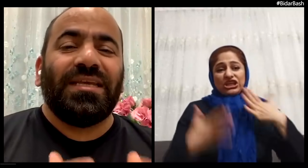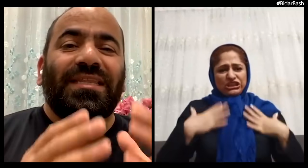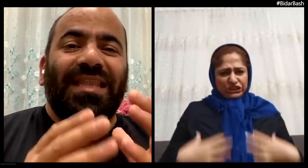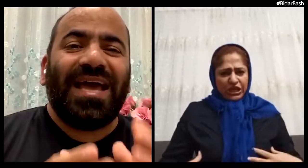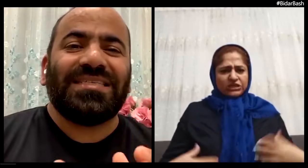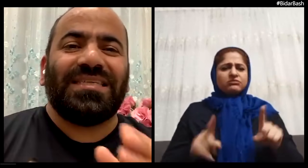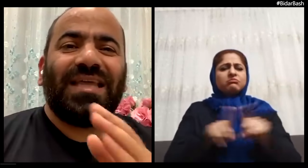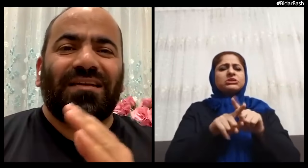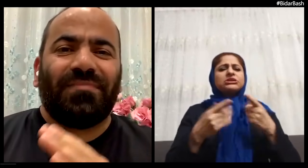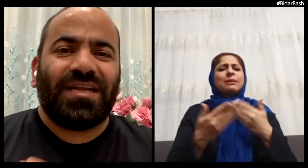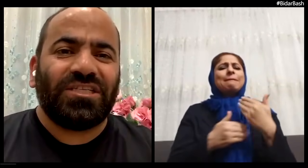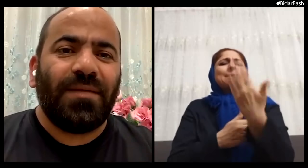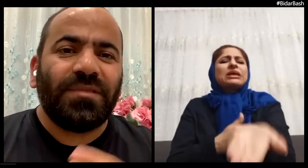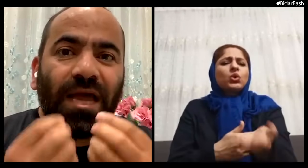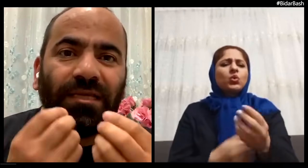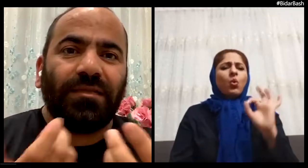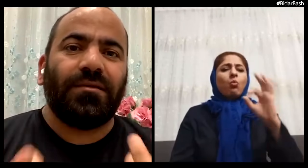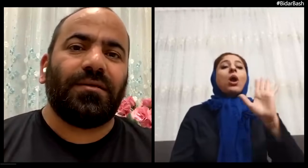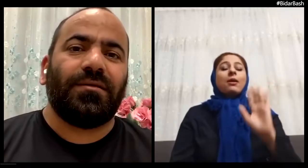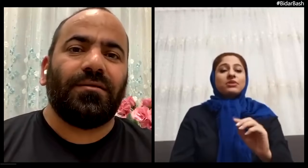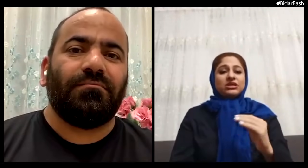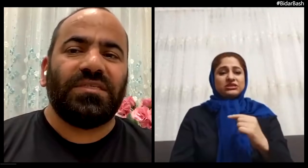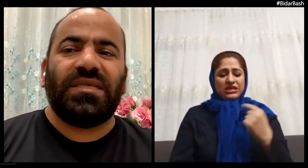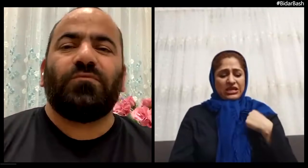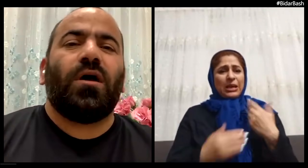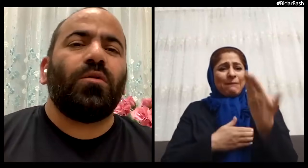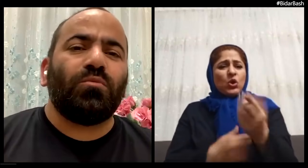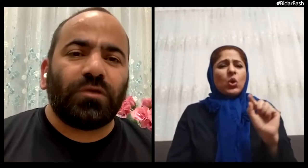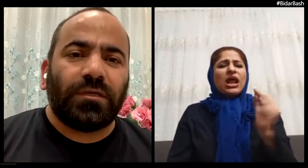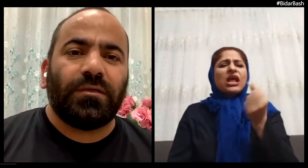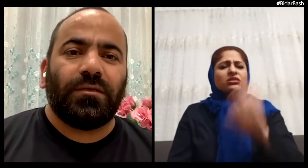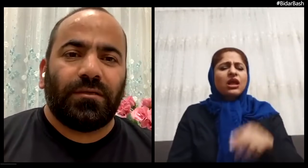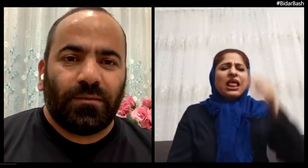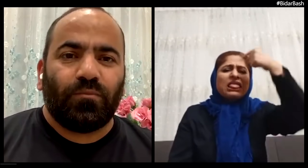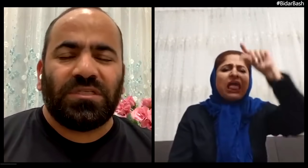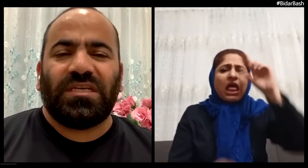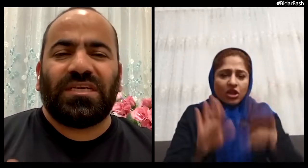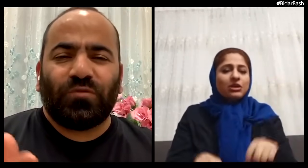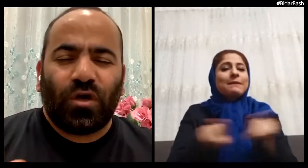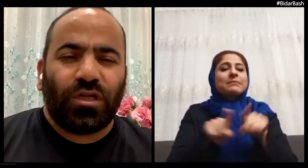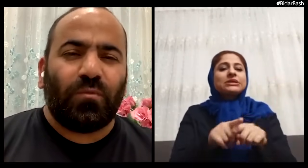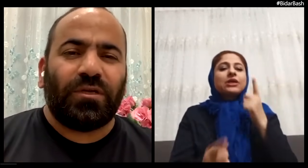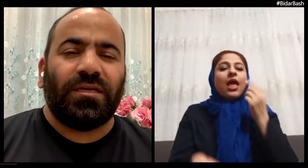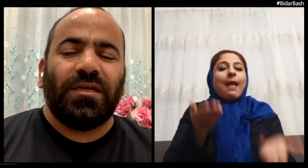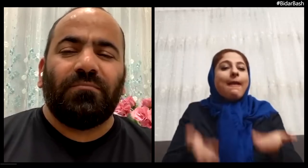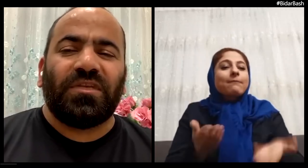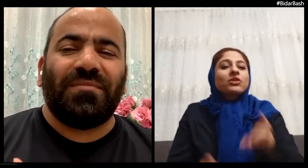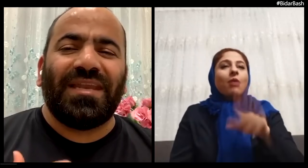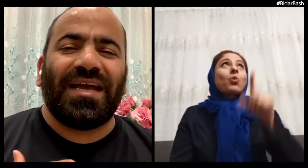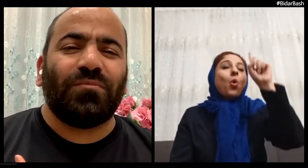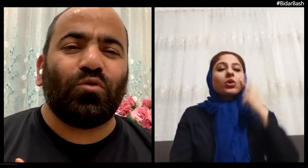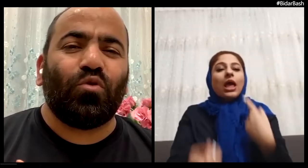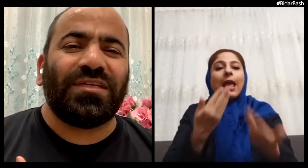ماست، نقص در مرکب دلیل داره، مثل امتحان میمونه، مثل یک امتحانی میمونه،